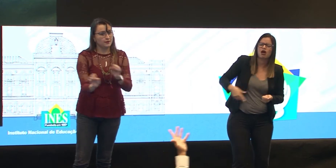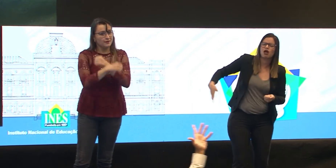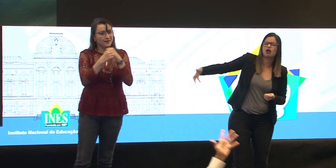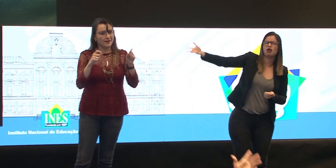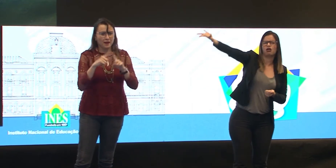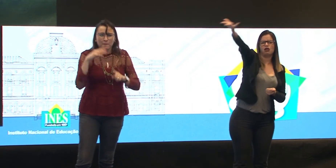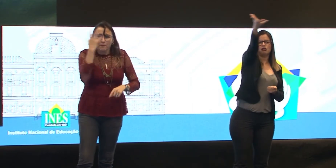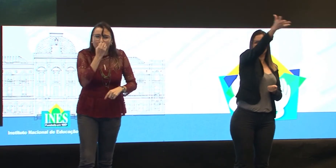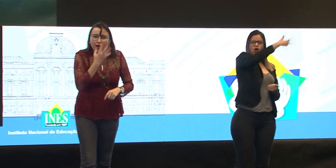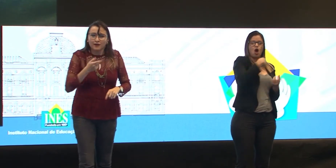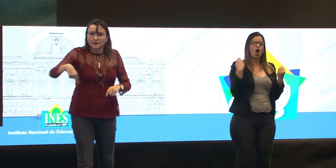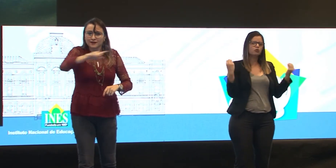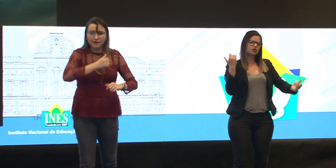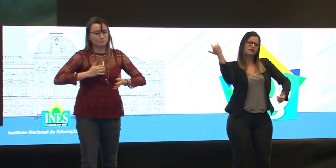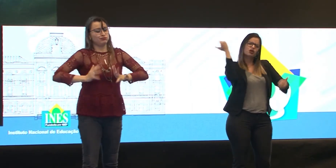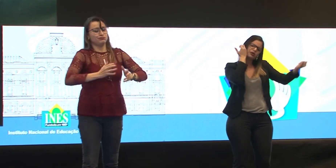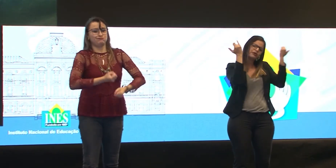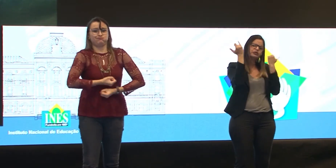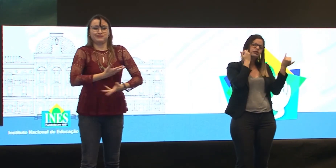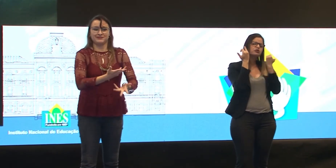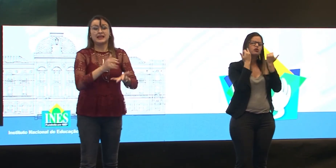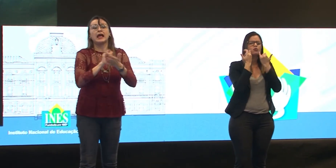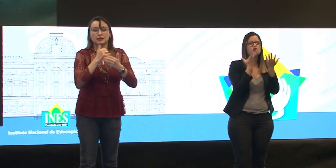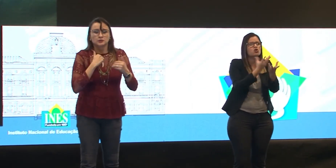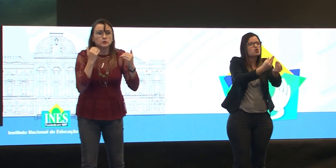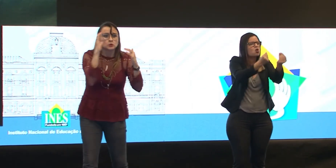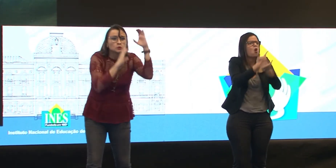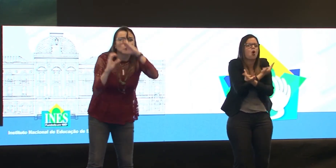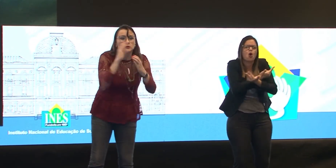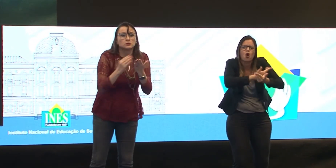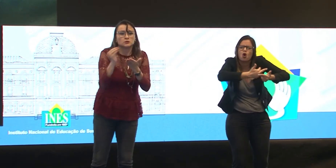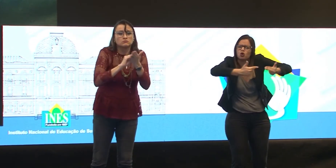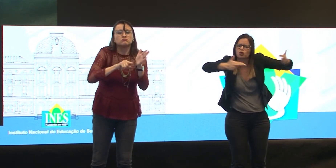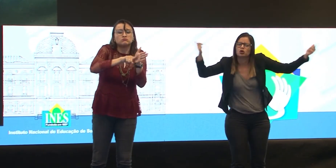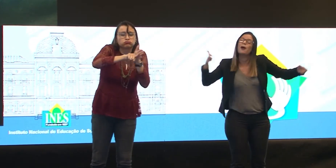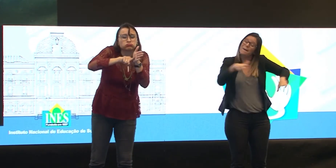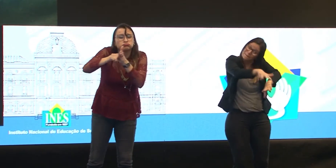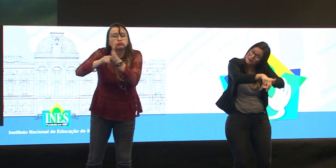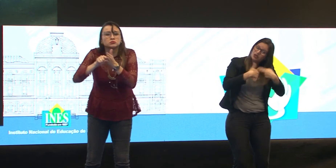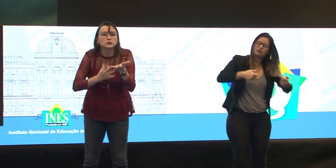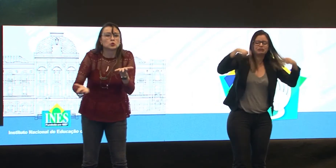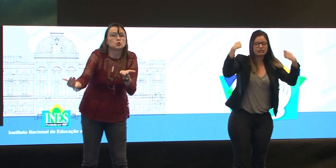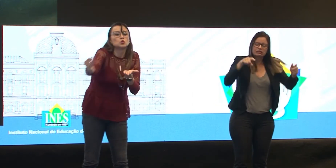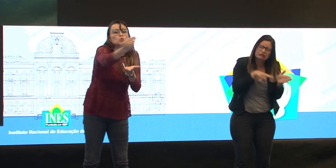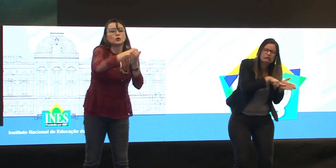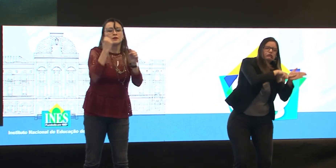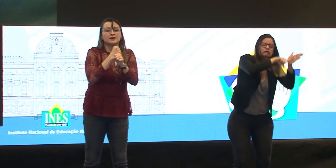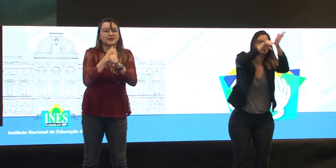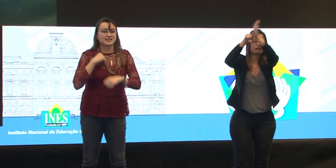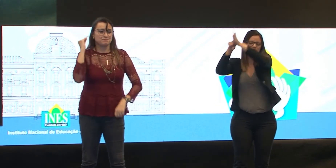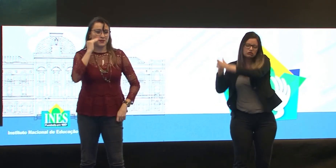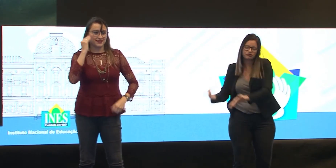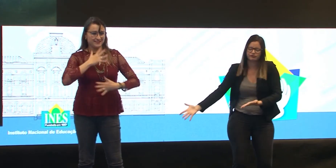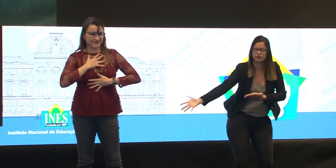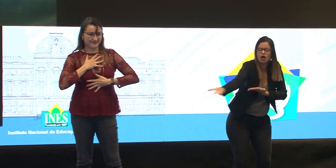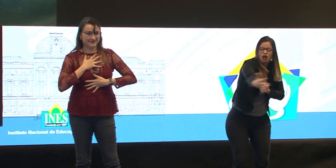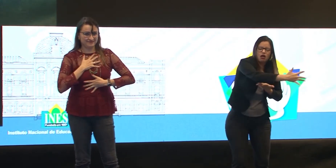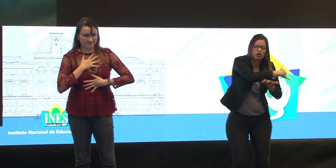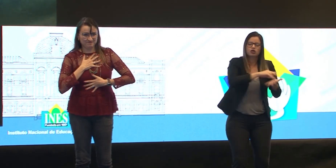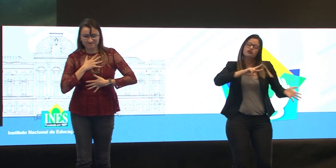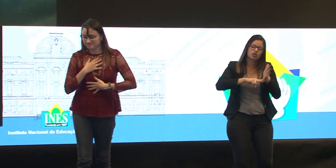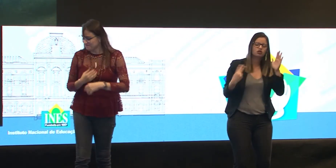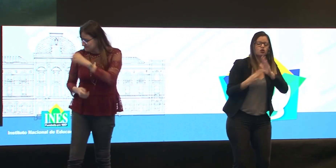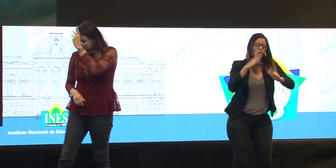Sabendo que a língua não é estanque, ela vai ter uma produção de materiais por uma produção